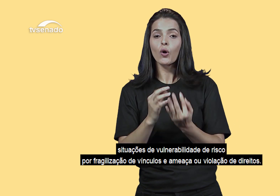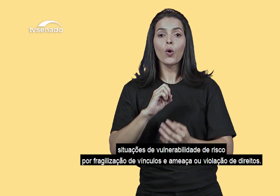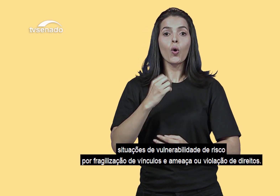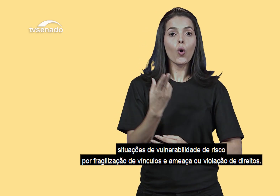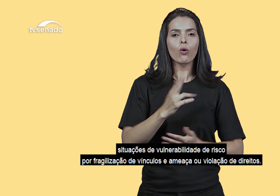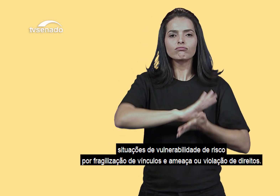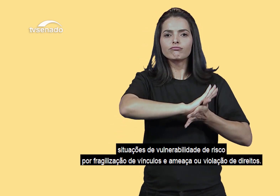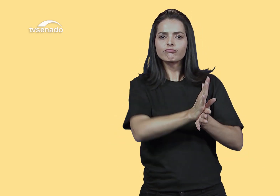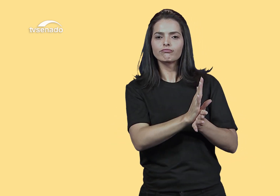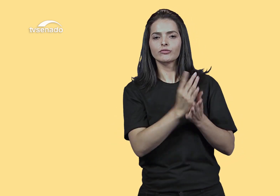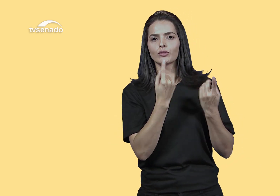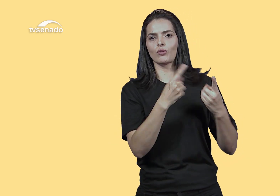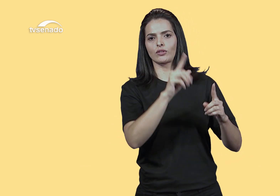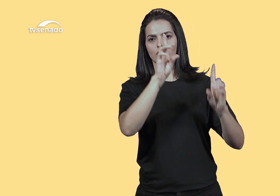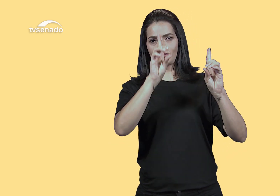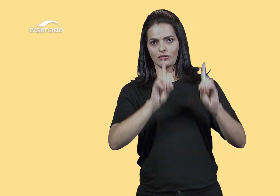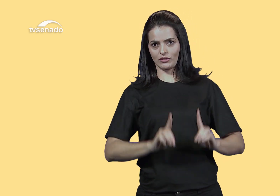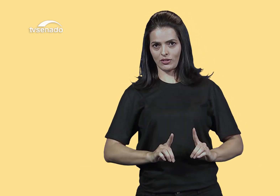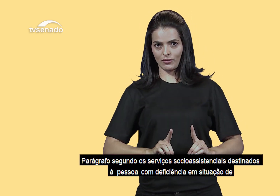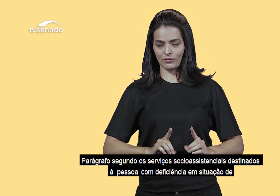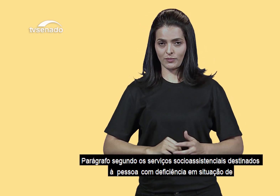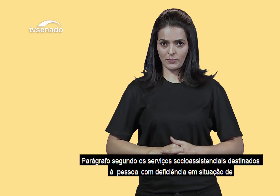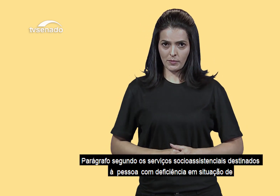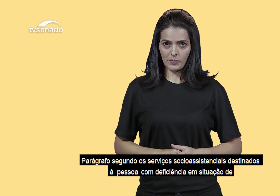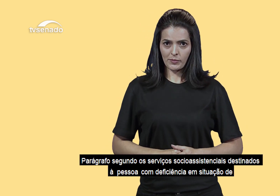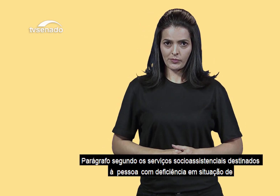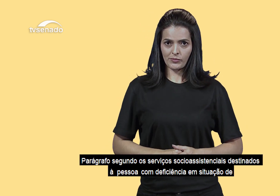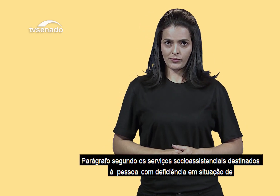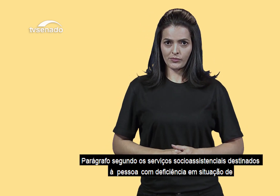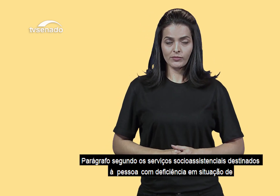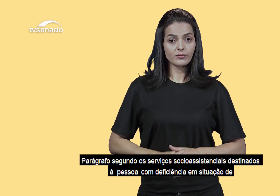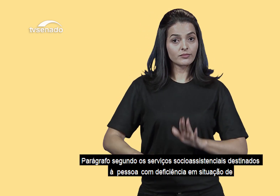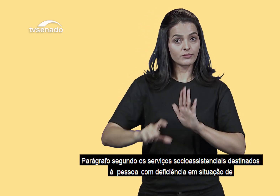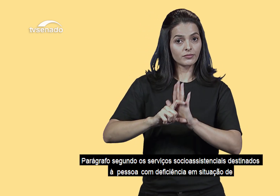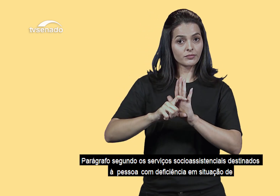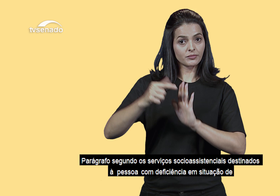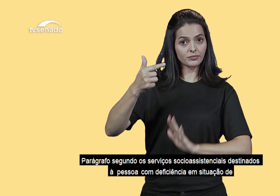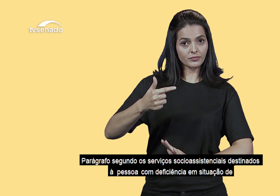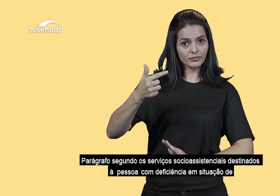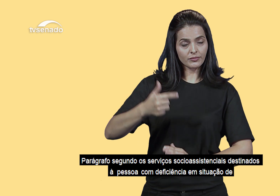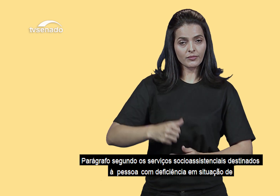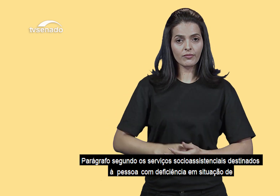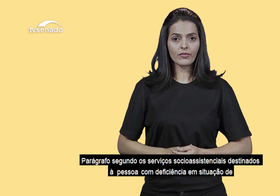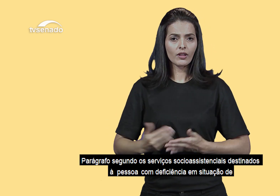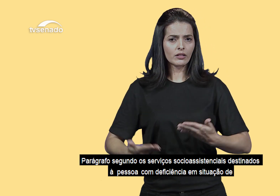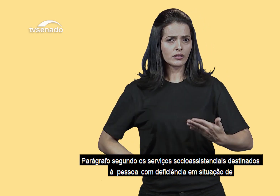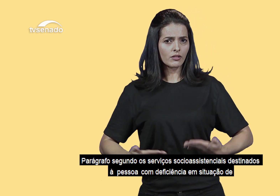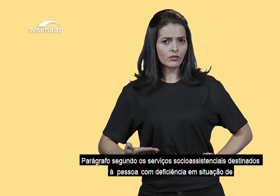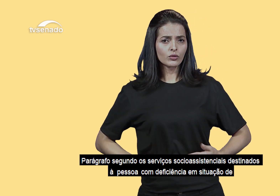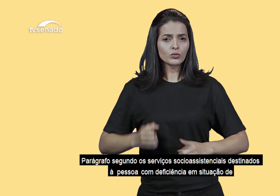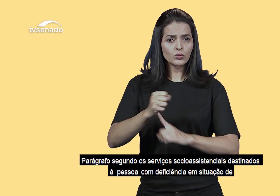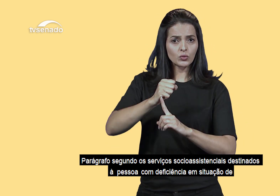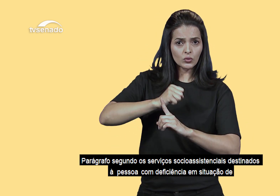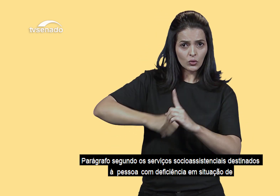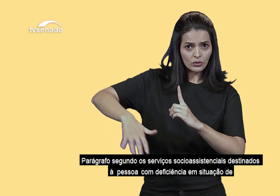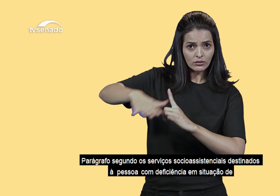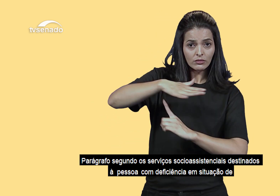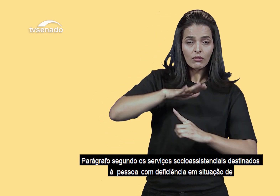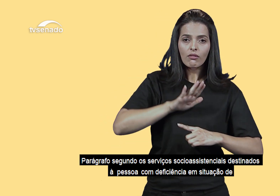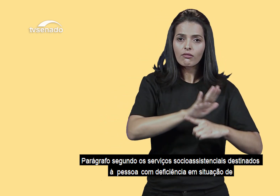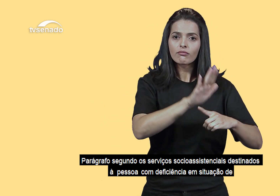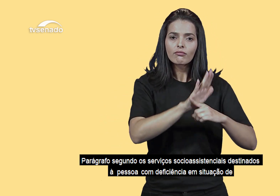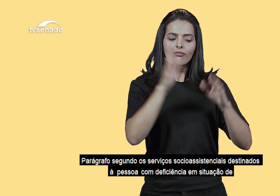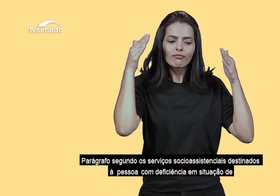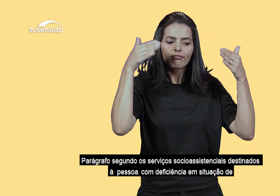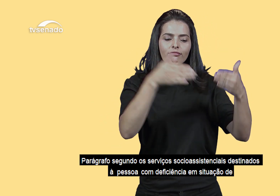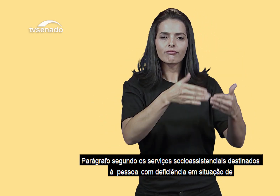violação de direitos Parágrafo 2º Os serviços socioassistenciais destinados à pessoa